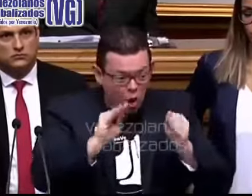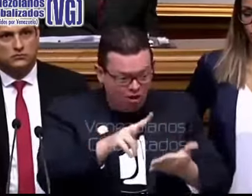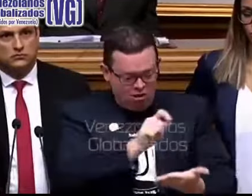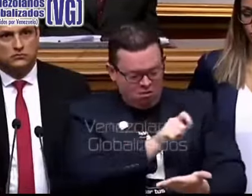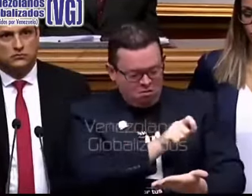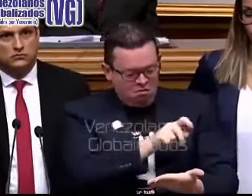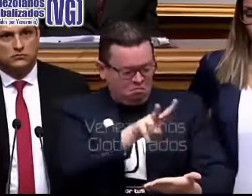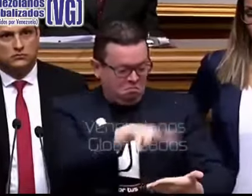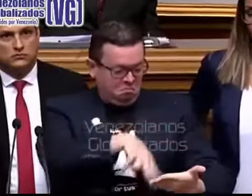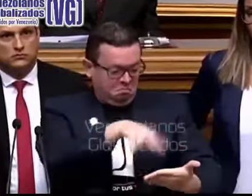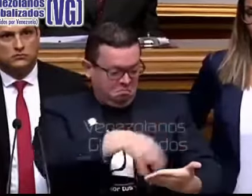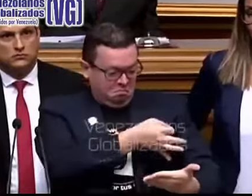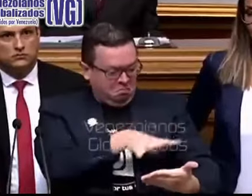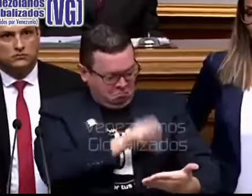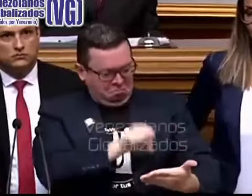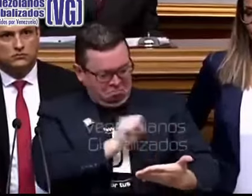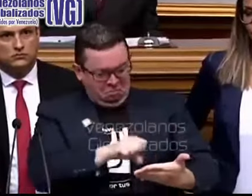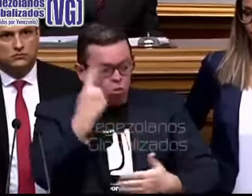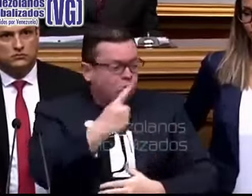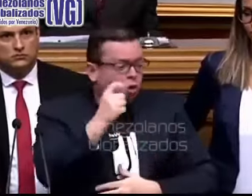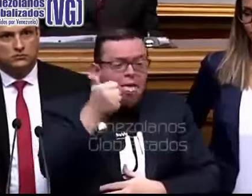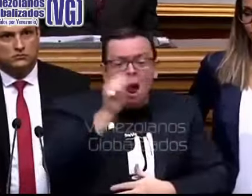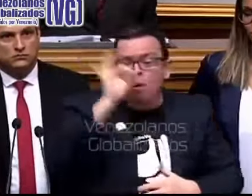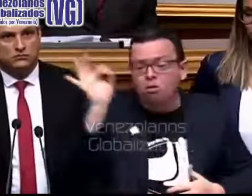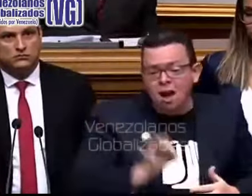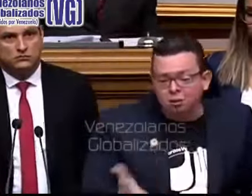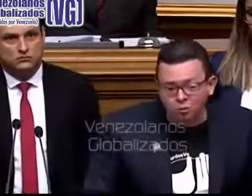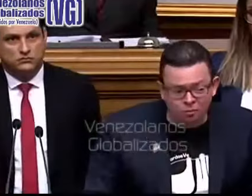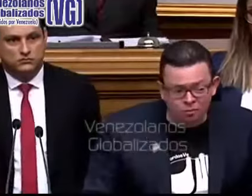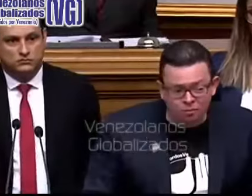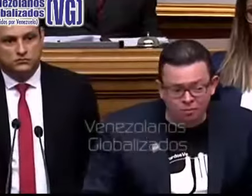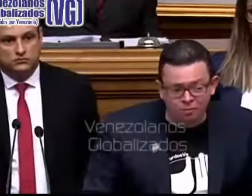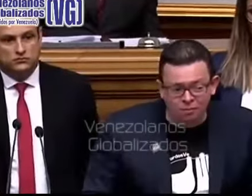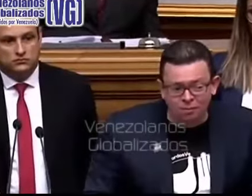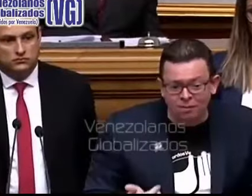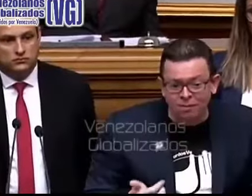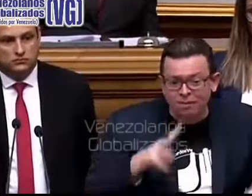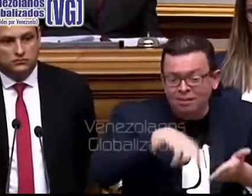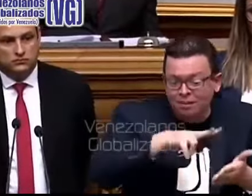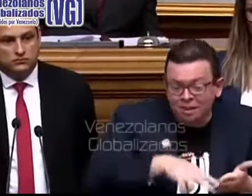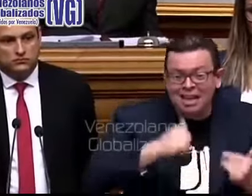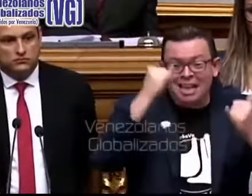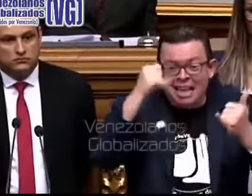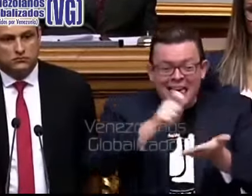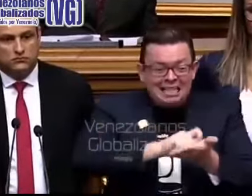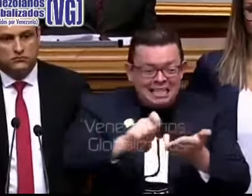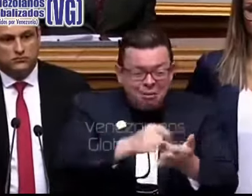título de bachiller. Pero solamente un bajo porcentaje, el 10%, tiene buenas